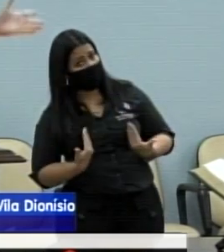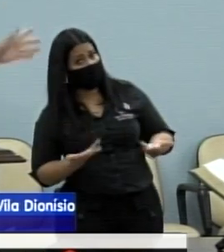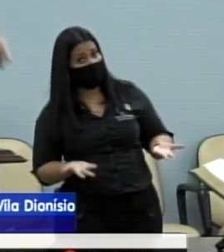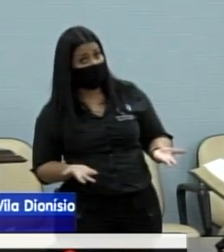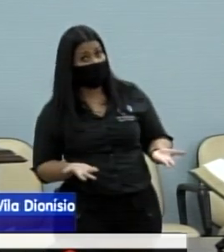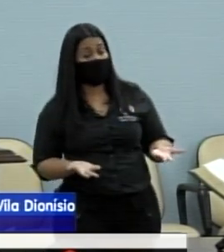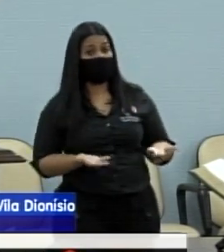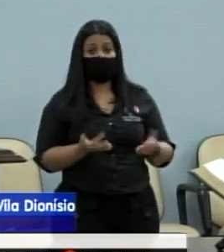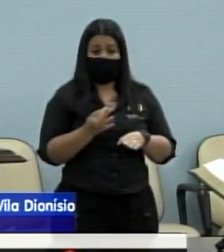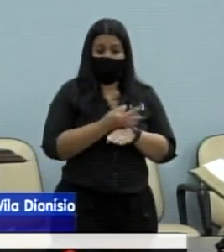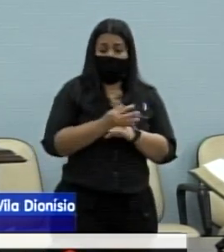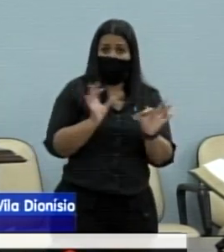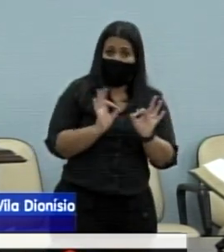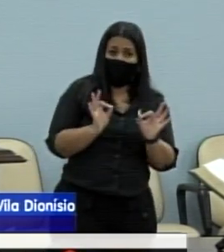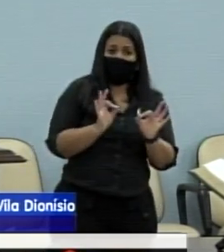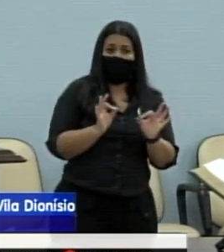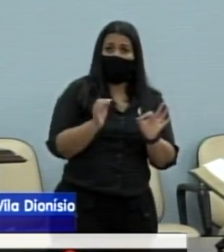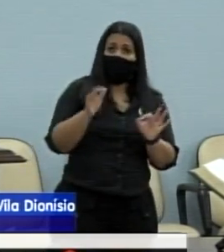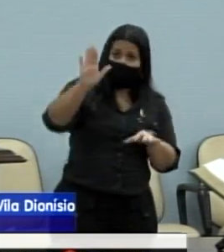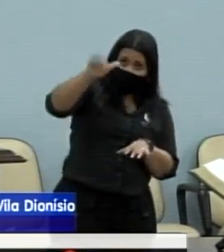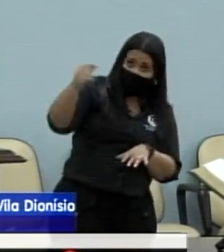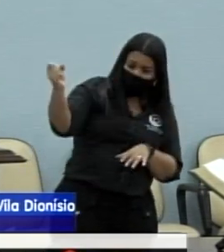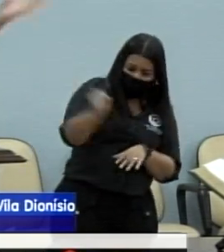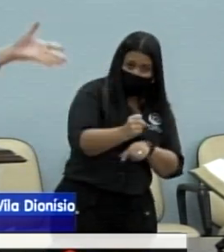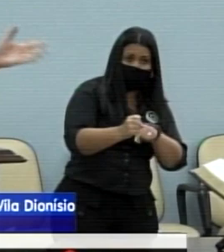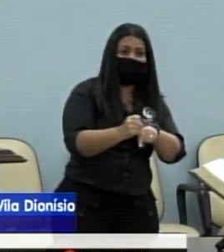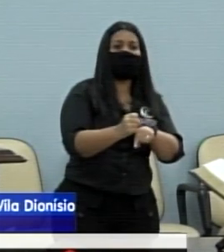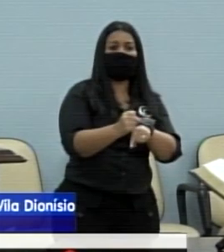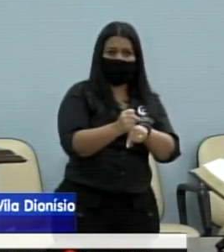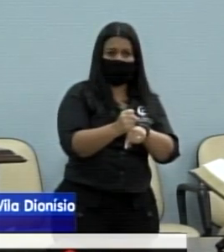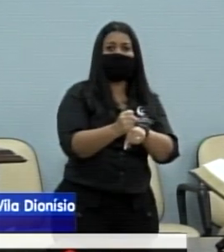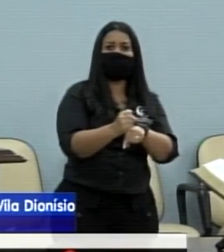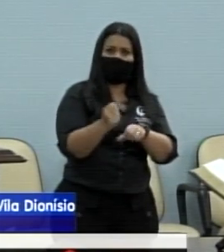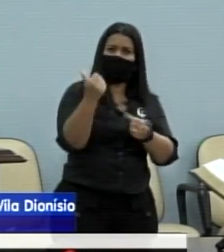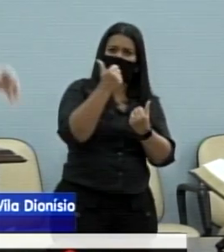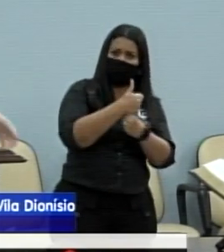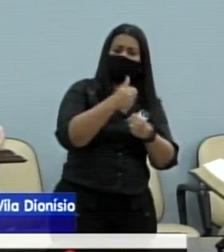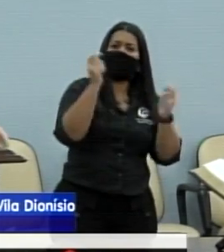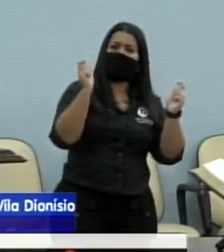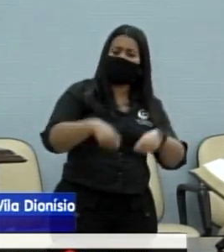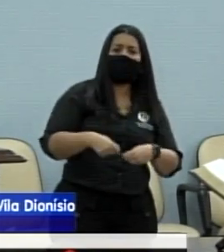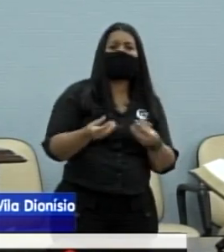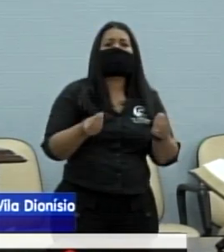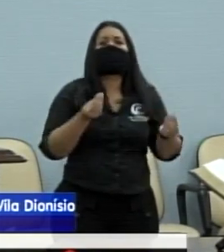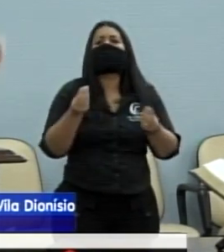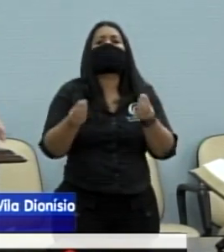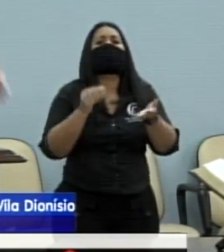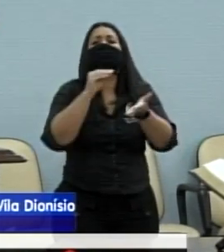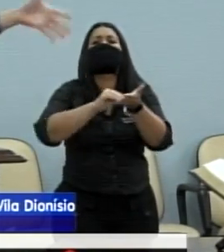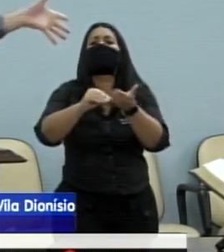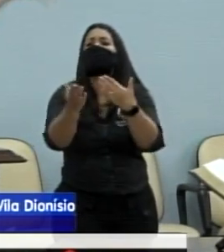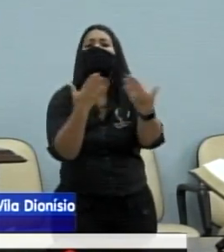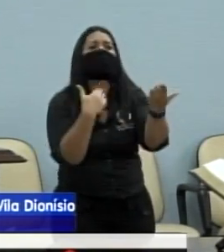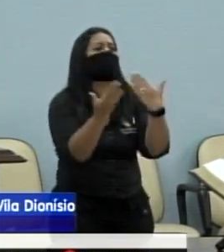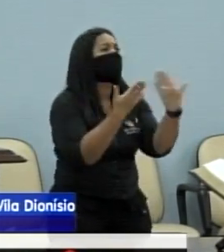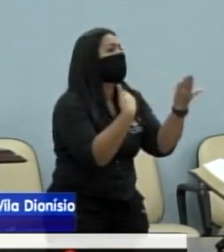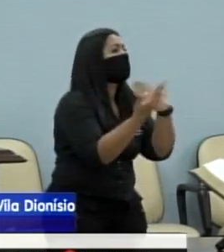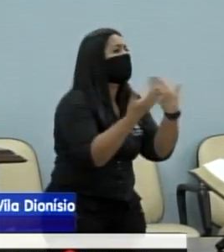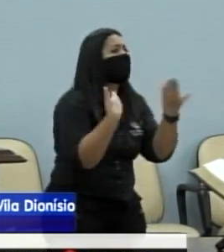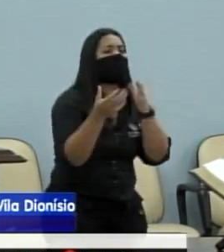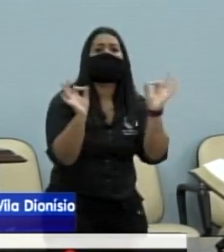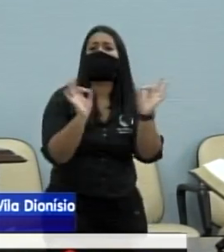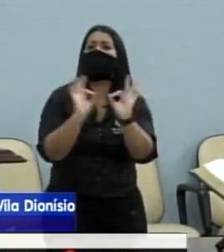não aguenta mais, passa a cadeira para outro. Passa para quem pode resolver. Como é que um secretário de saúde não dialoga com o sindicato dos